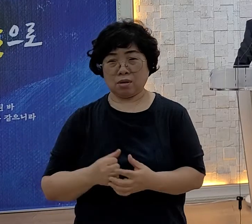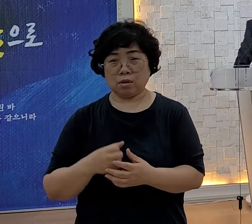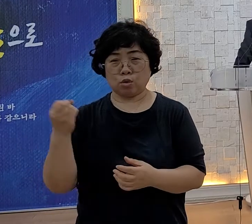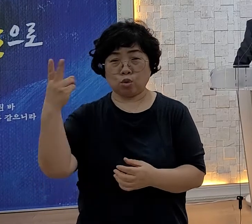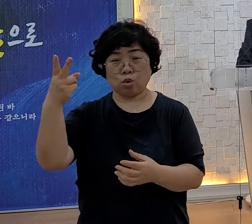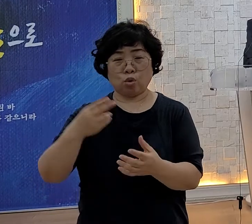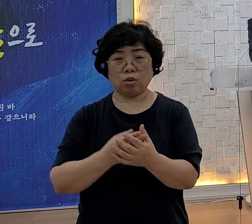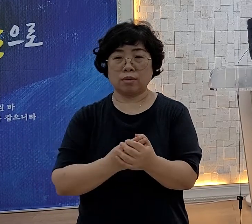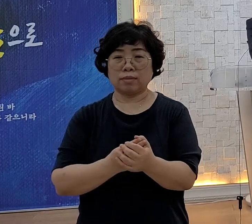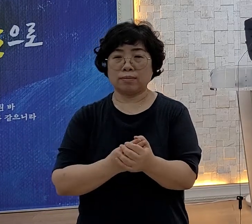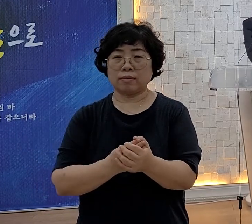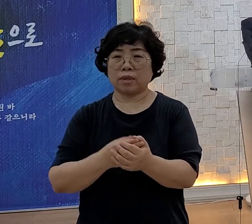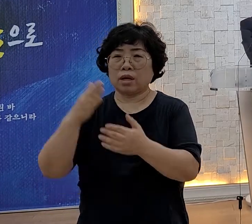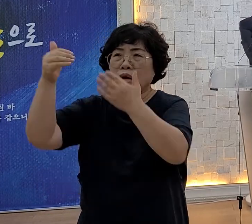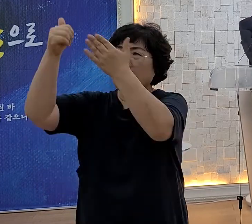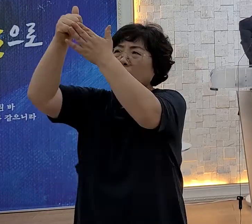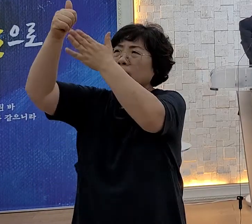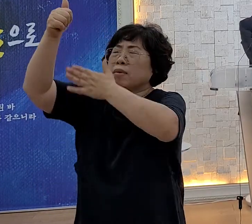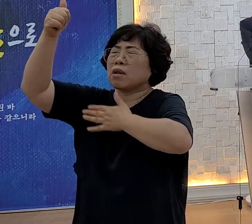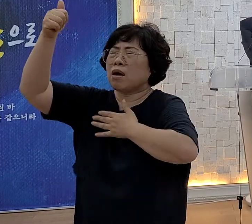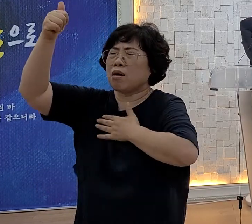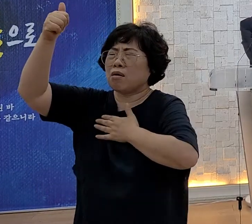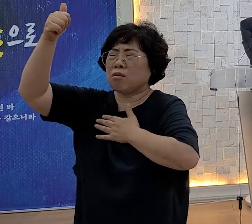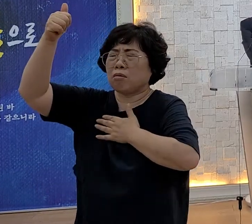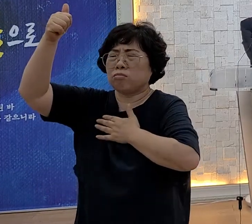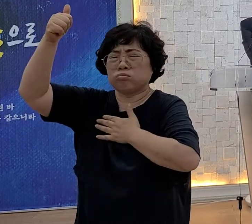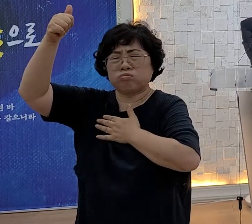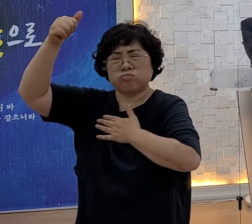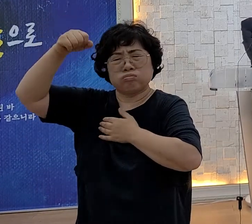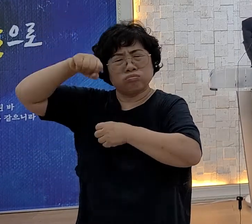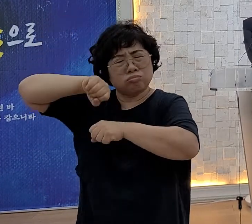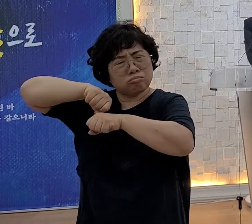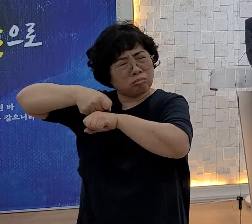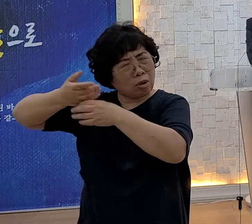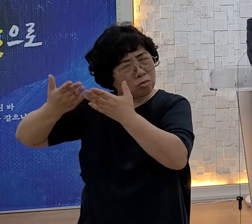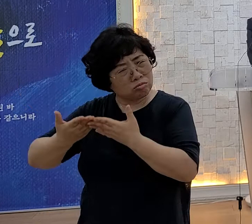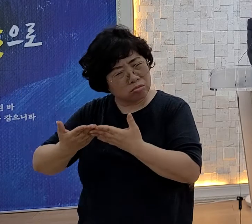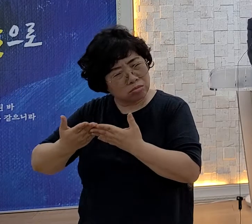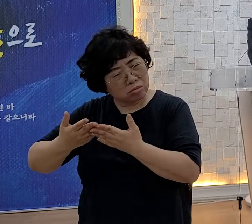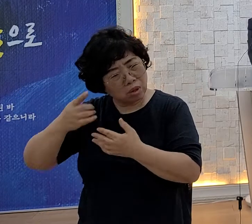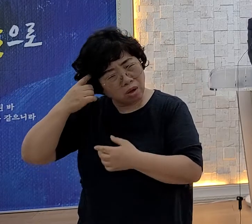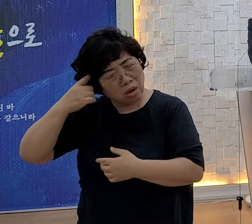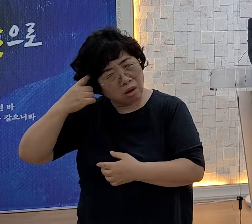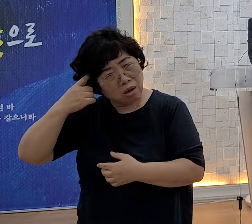또는 하나님께서 나를 어떤 벌 주시나?